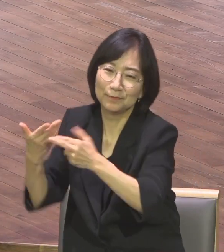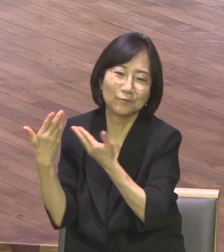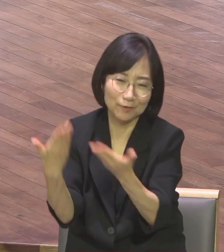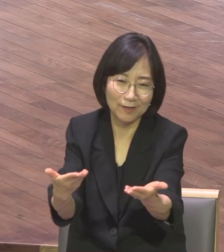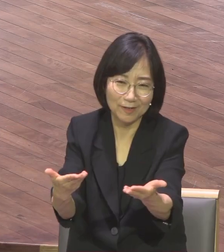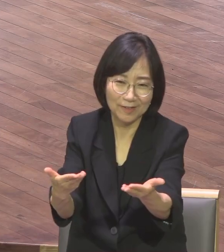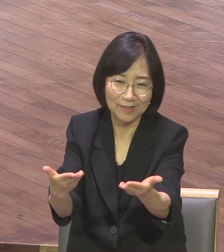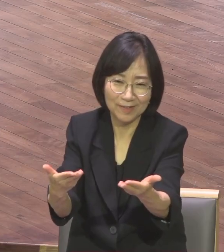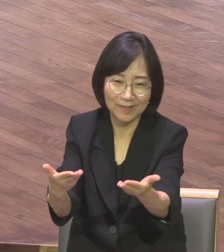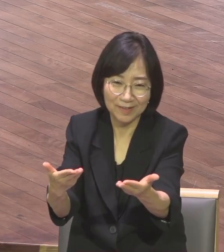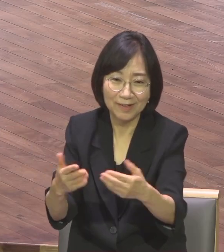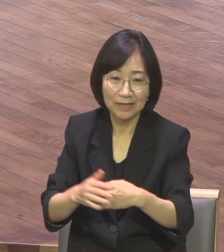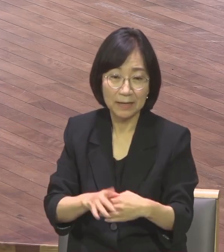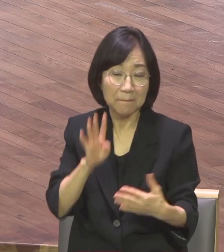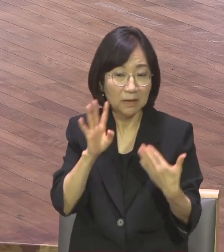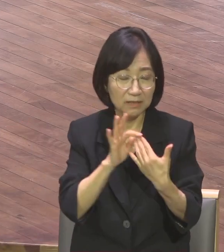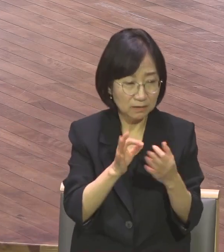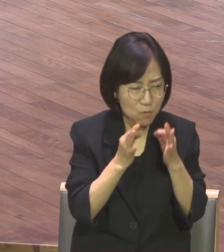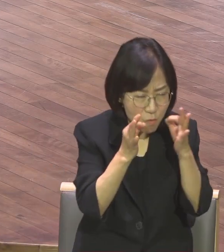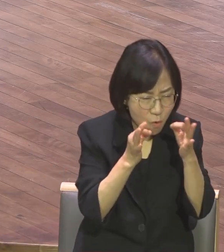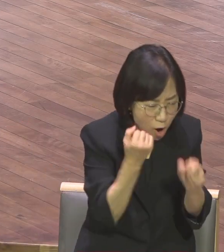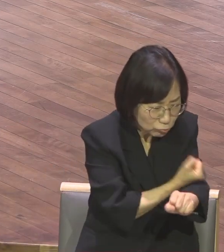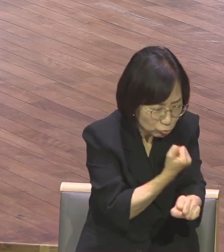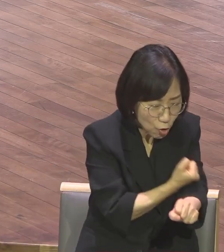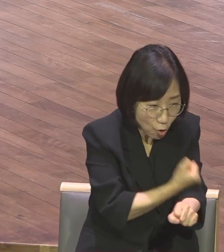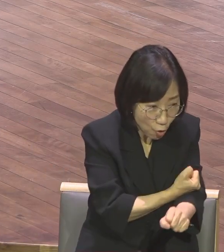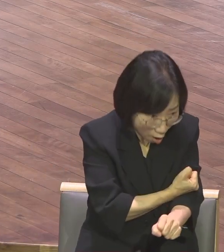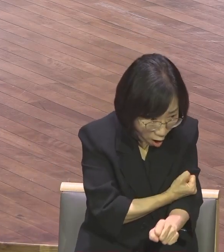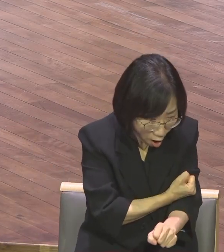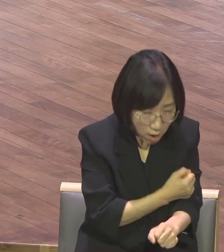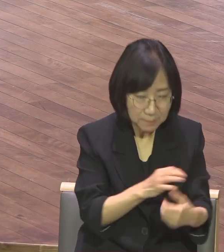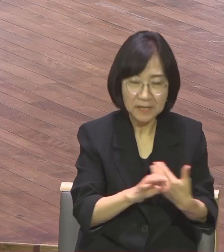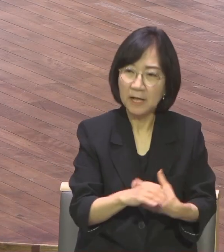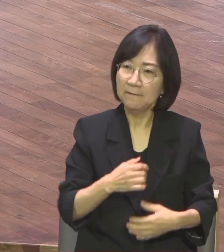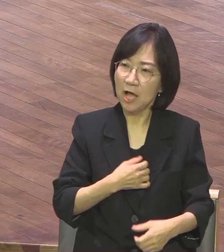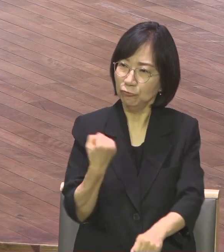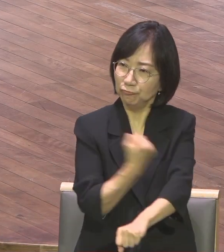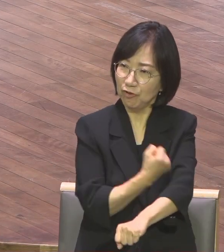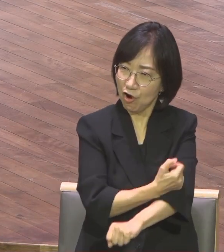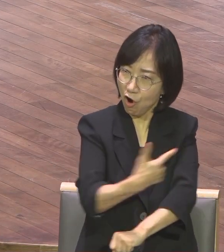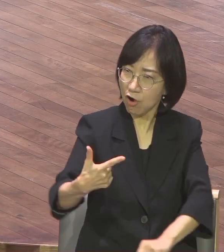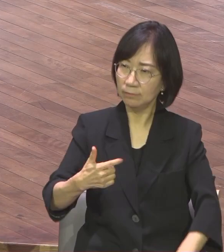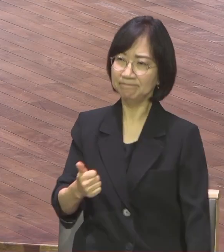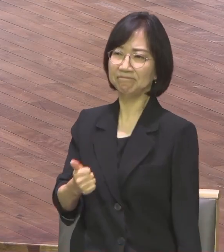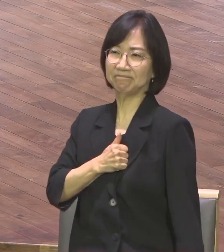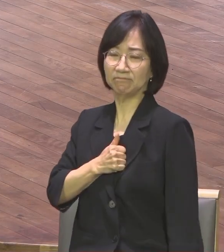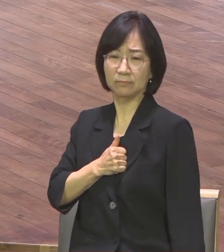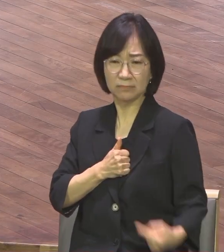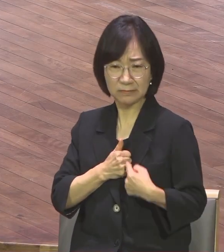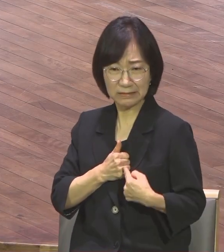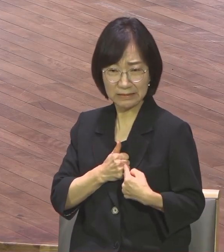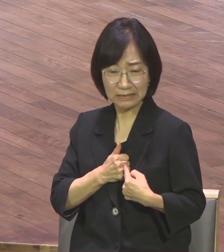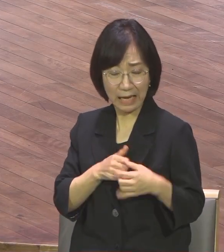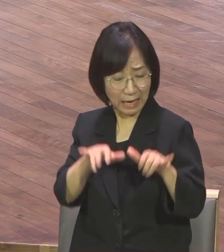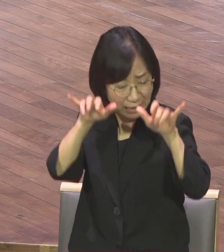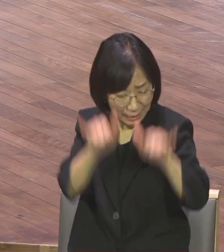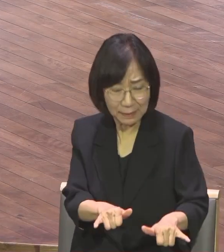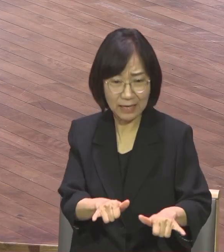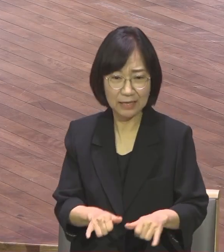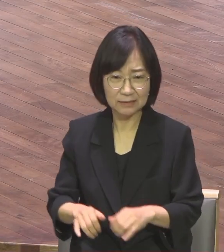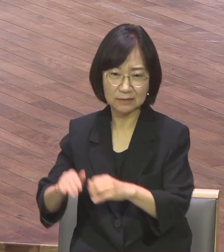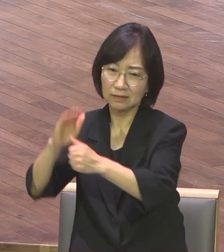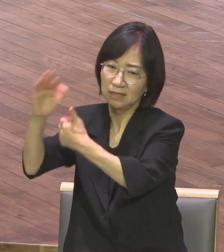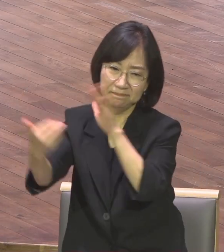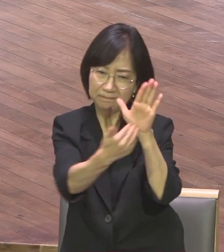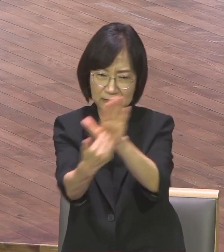선물로. 노력해서 받으면 얼마나 자랑할 게 많겠어. 내가 이렇게 노력해서, 이렇게 금식해서, 내가 이렇게 헌신해서, 내가 이렇게